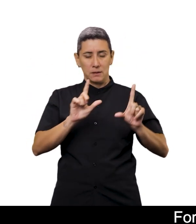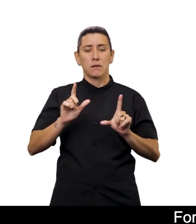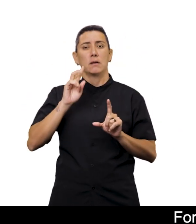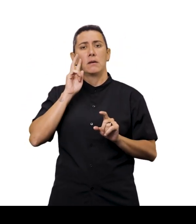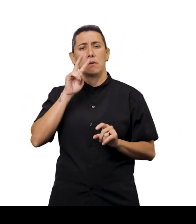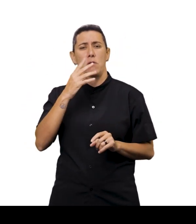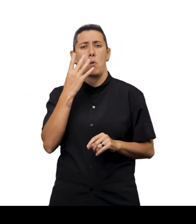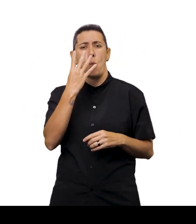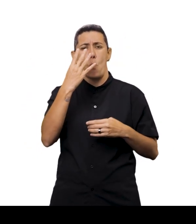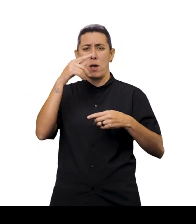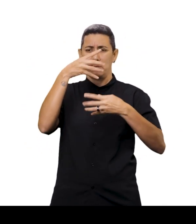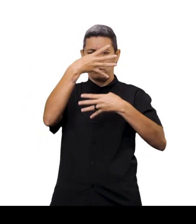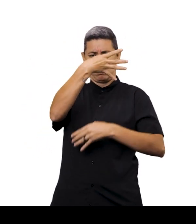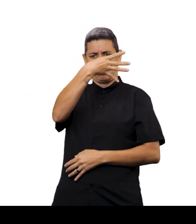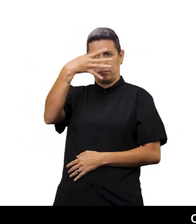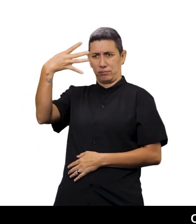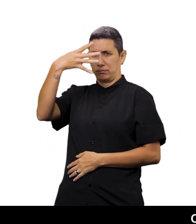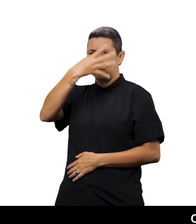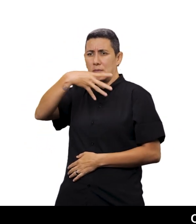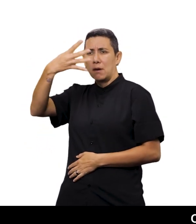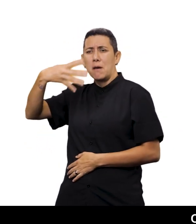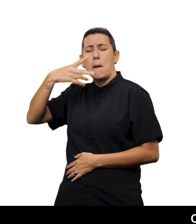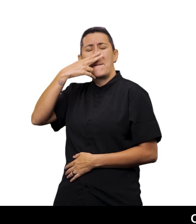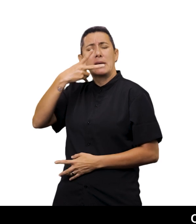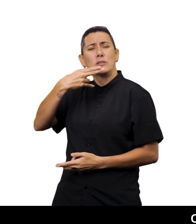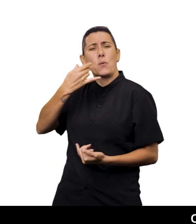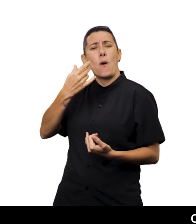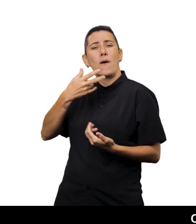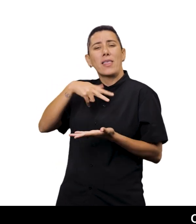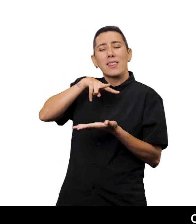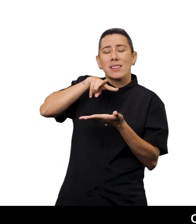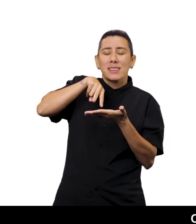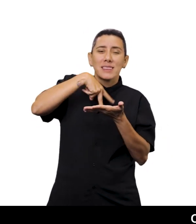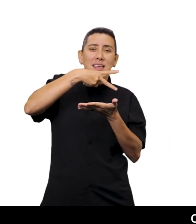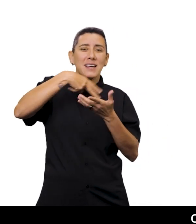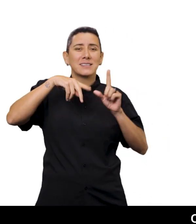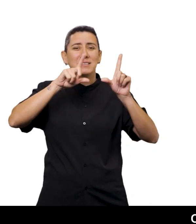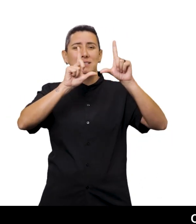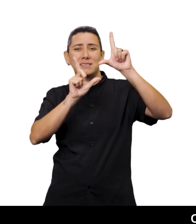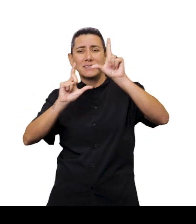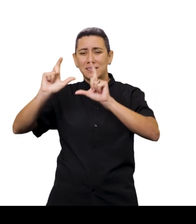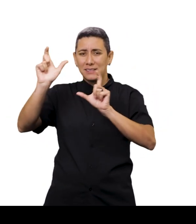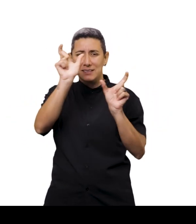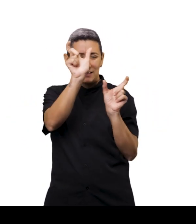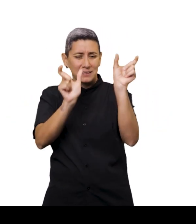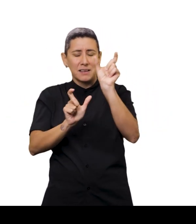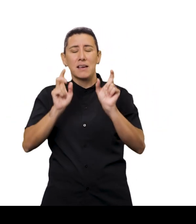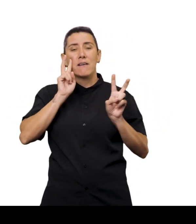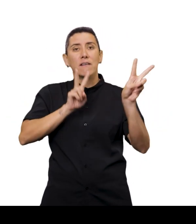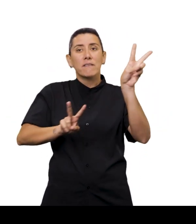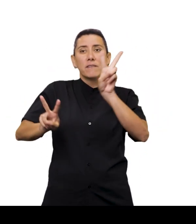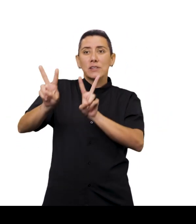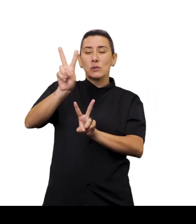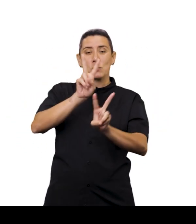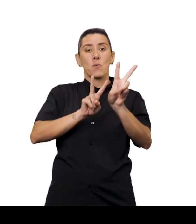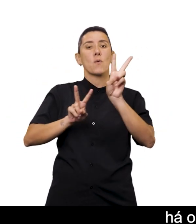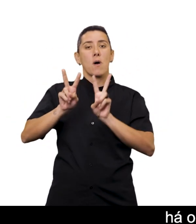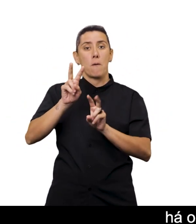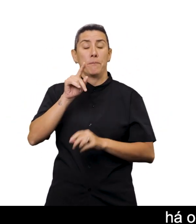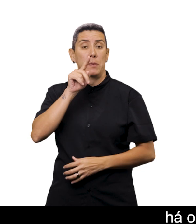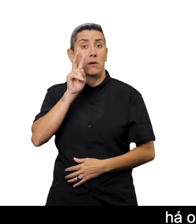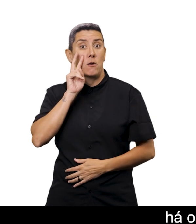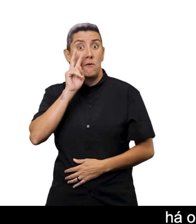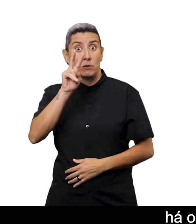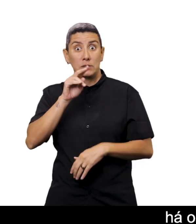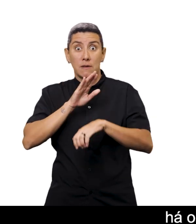aspecto dinâmico, como se dançassem, o que permite múltiplas combinações e leituras. Na parte inferior esquerda, há